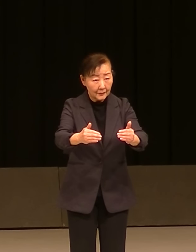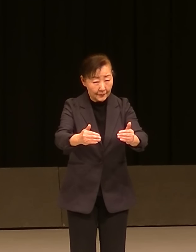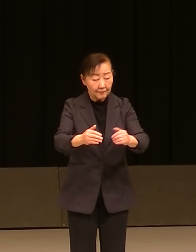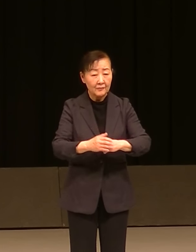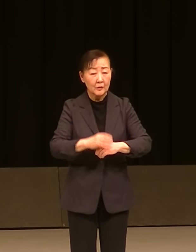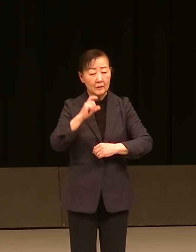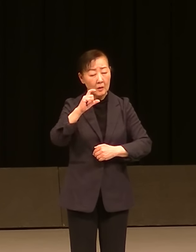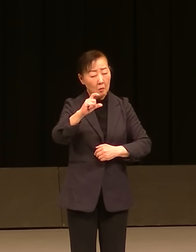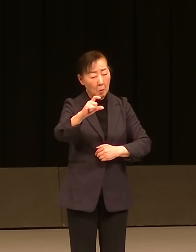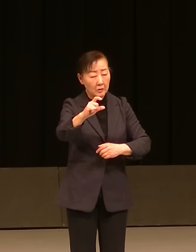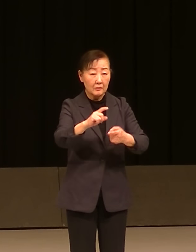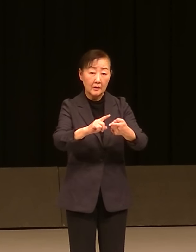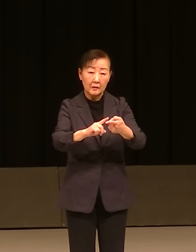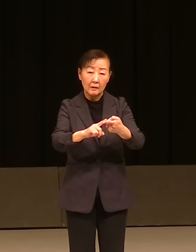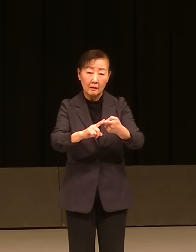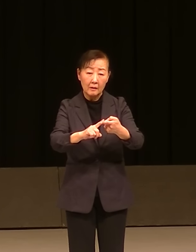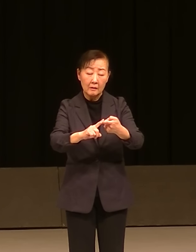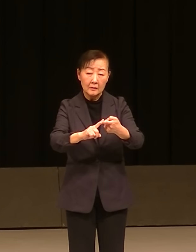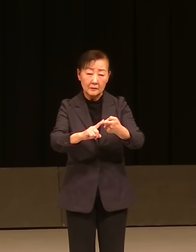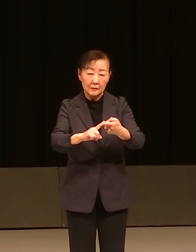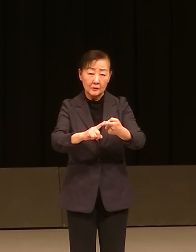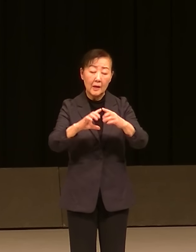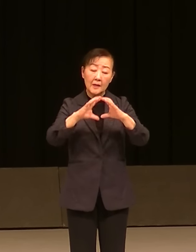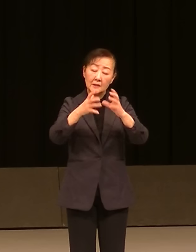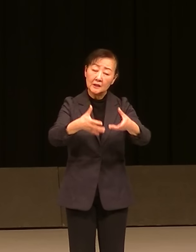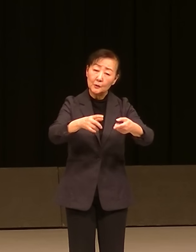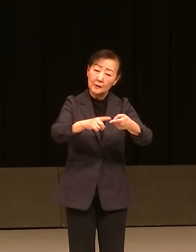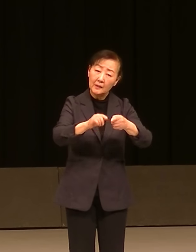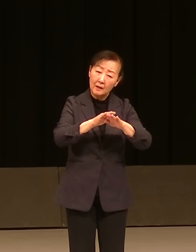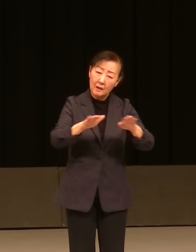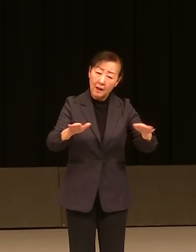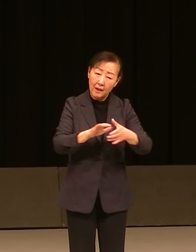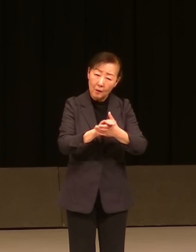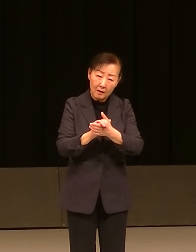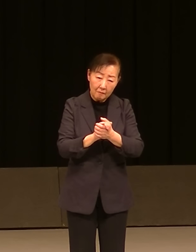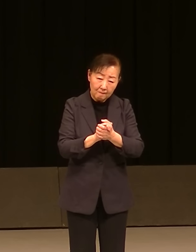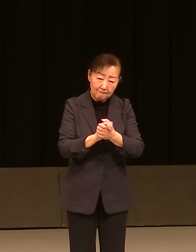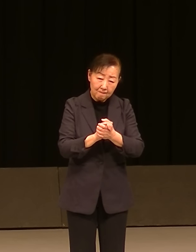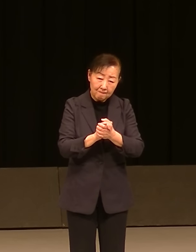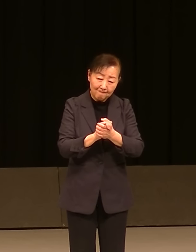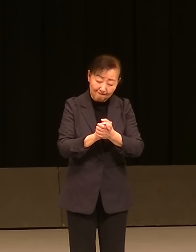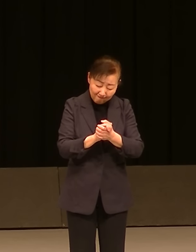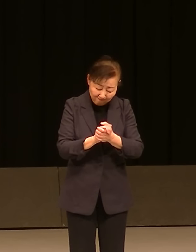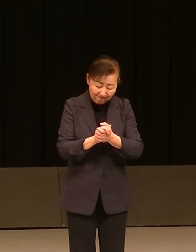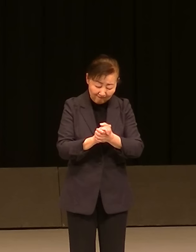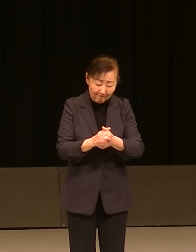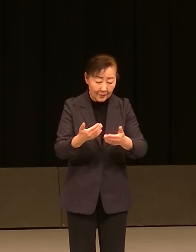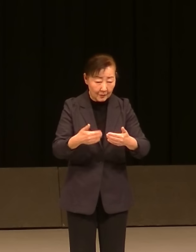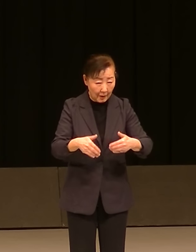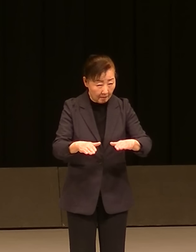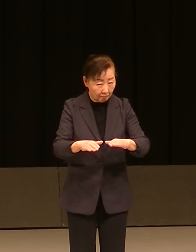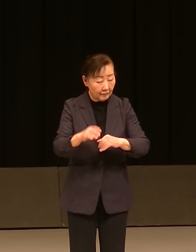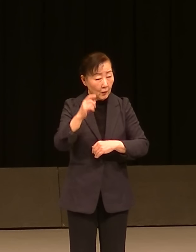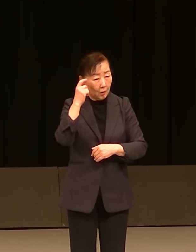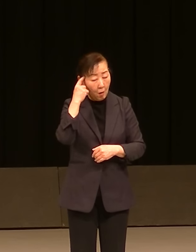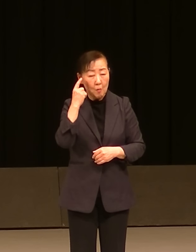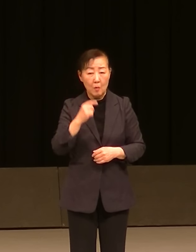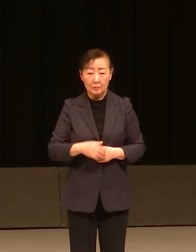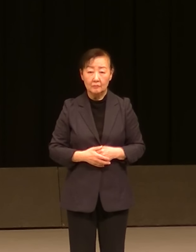的で、そしてこの地球的な平和がやるんだというふうに私は思